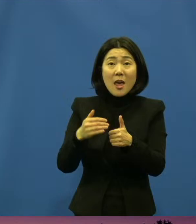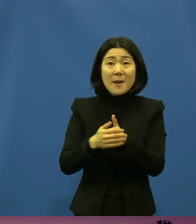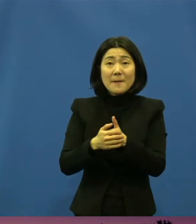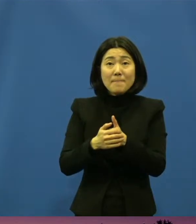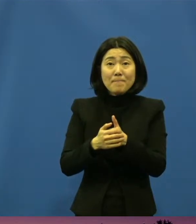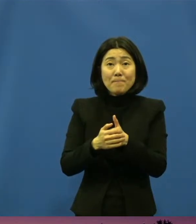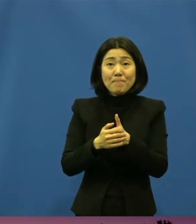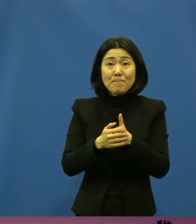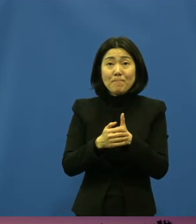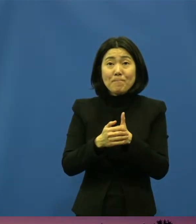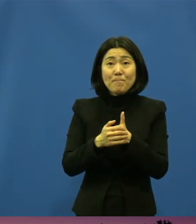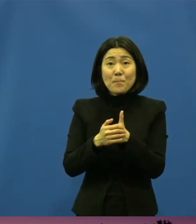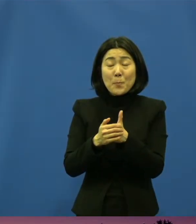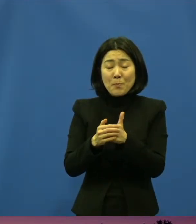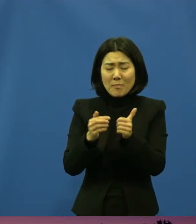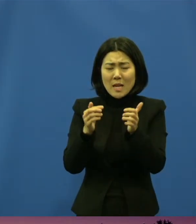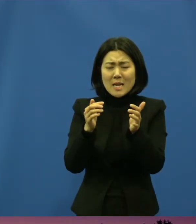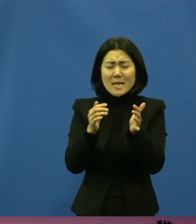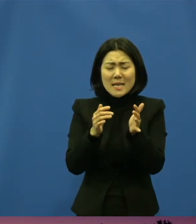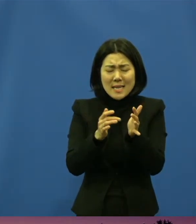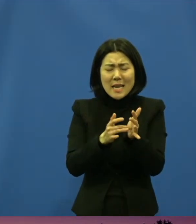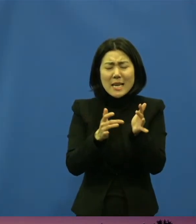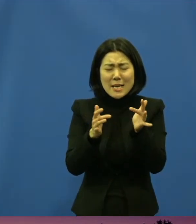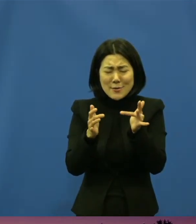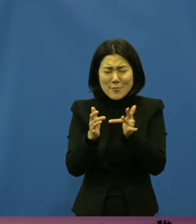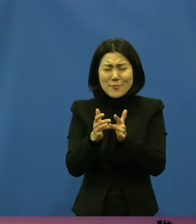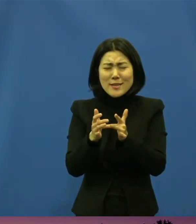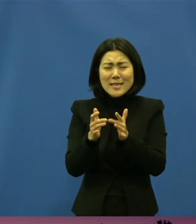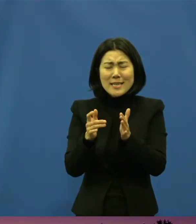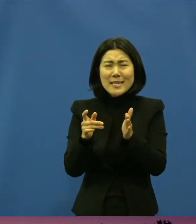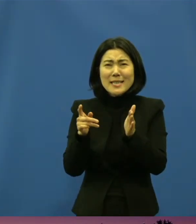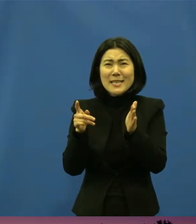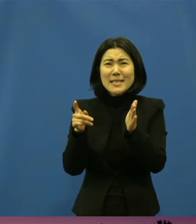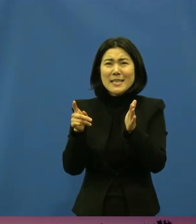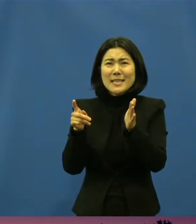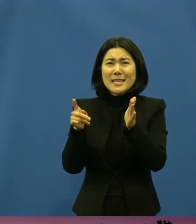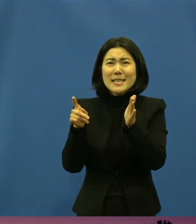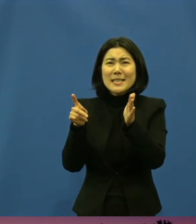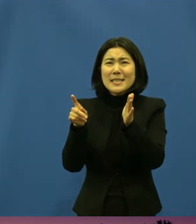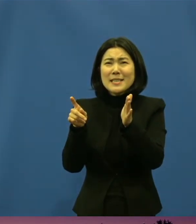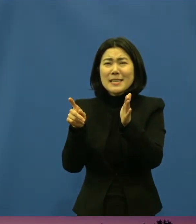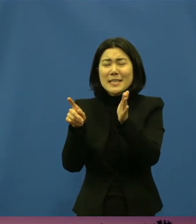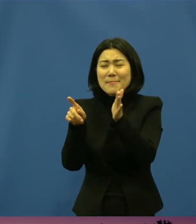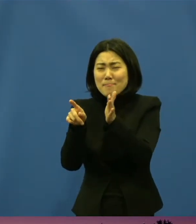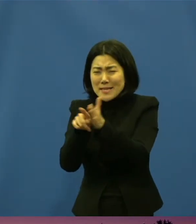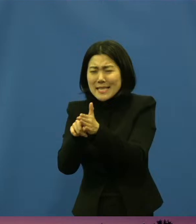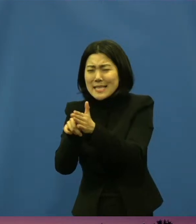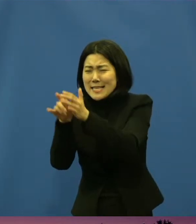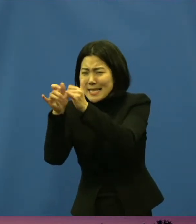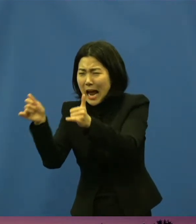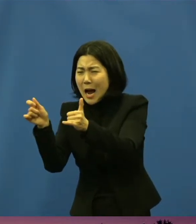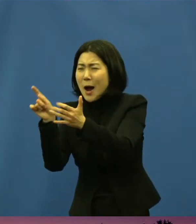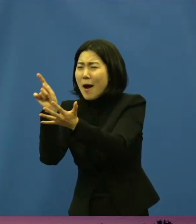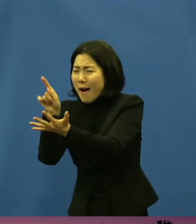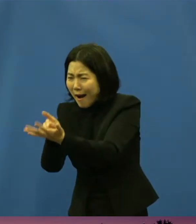교인들을 만나서 함께 만나도 내가 다른 점을 느낄 수 없다면 변질되어 있는 거예요.